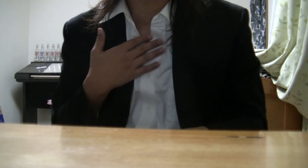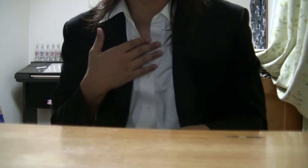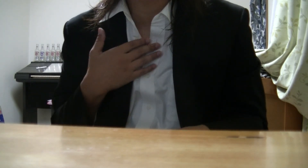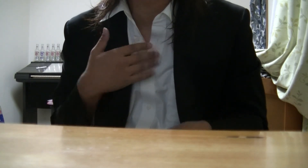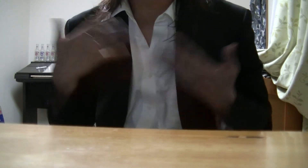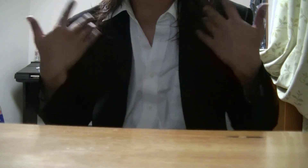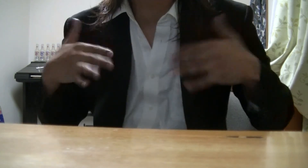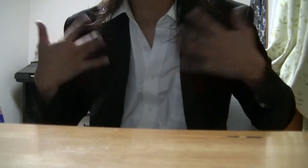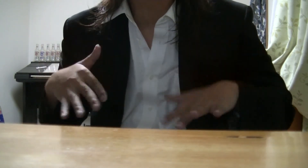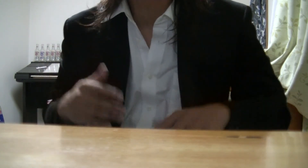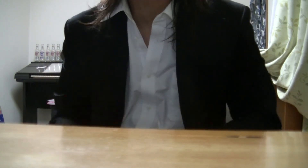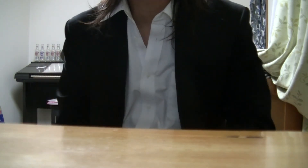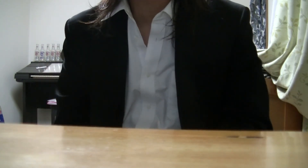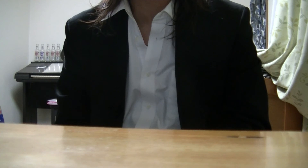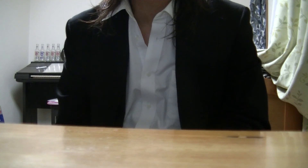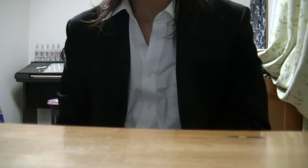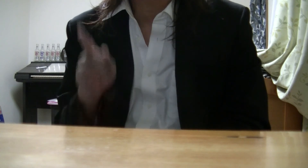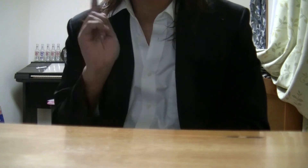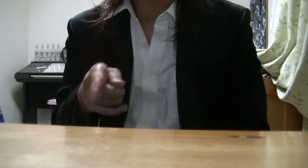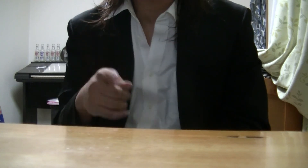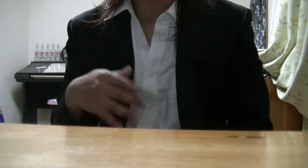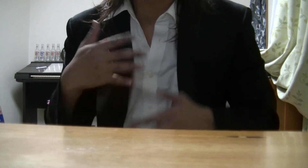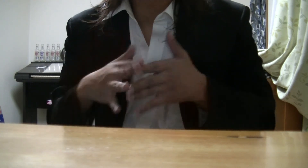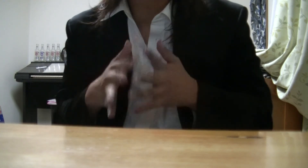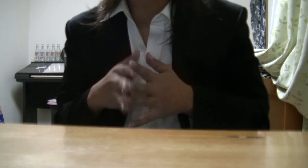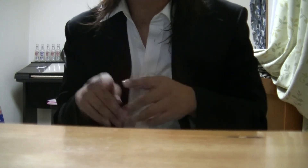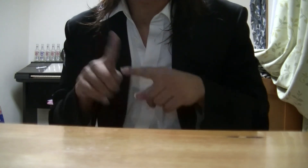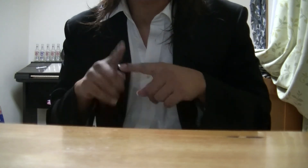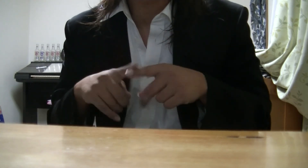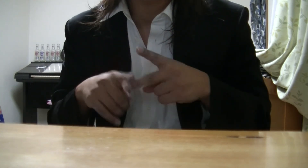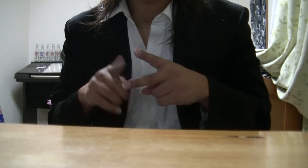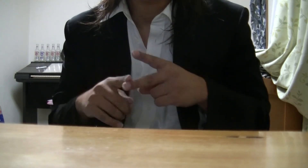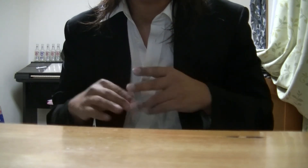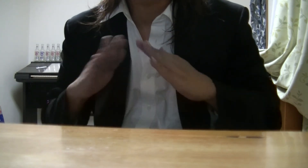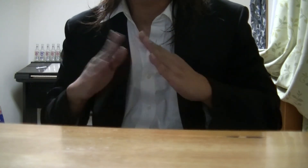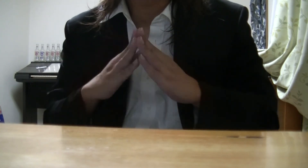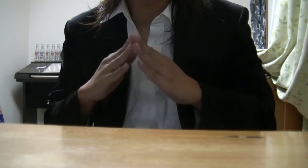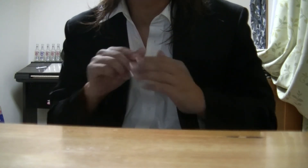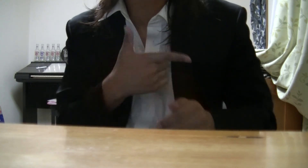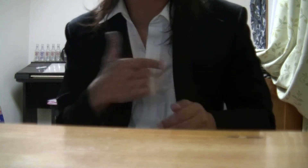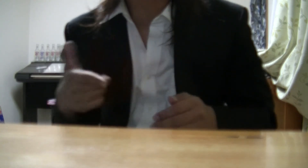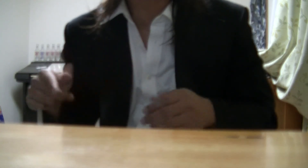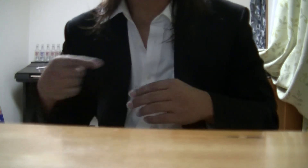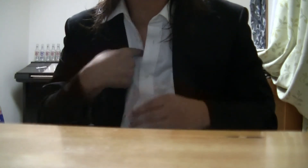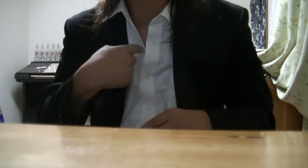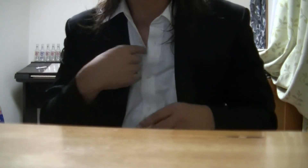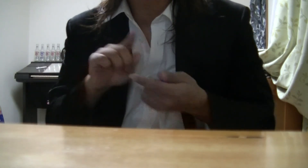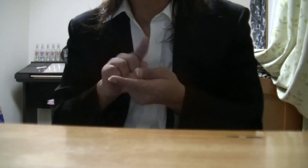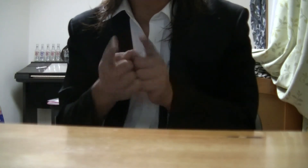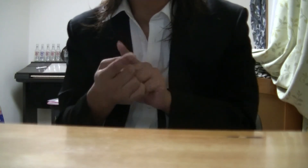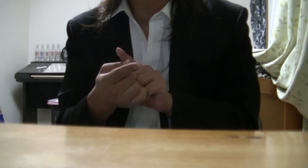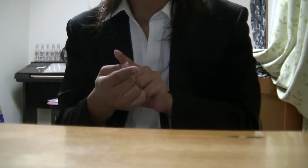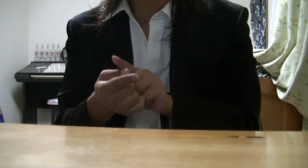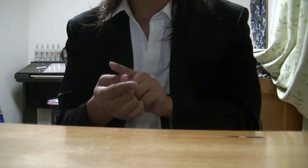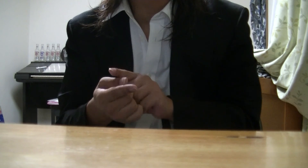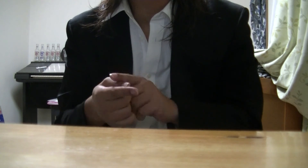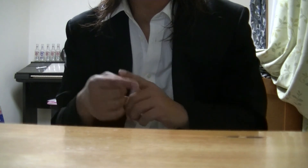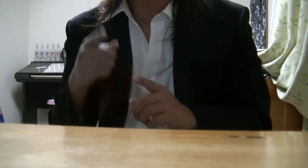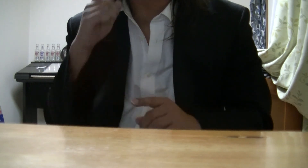ね。その人の体験談とかその業界のことを自分のことに置き換えて見たり聞いた